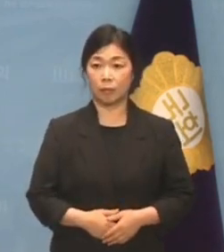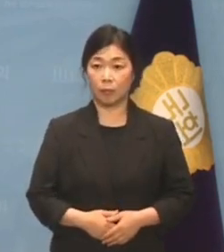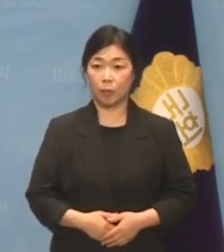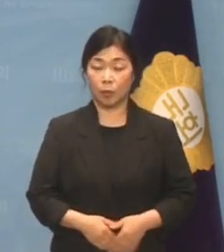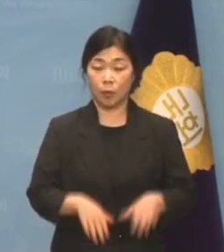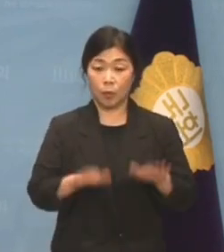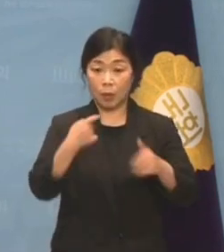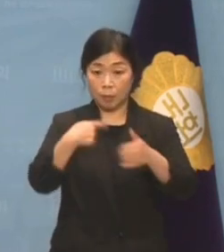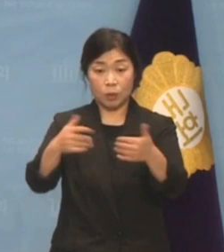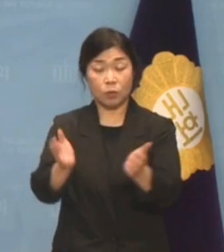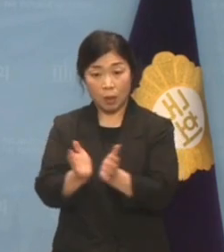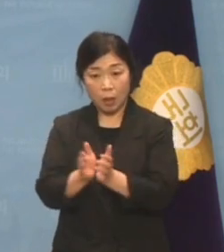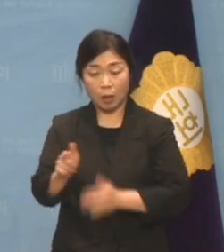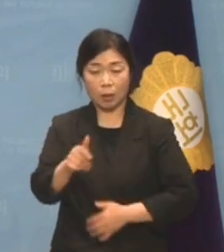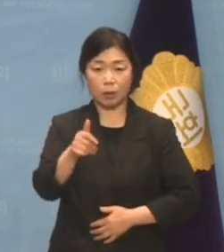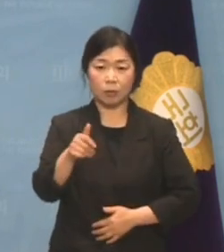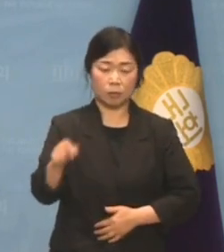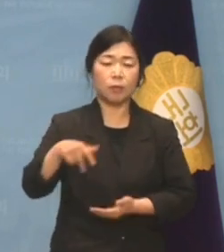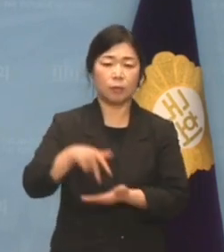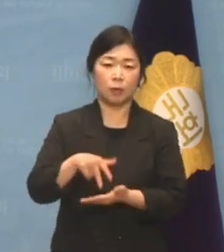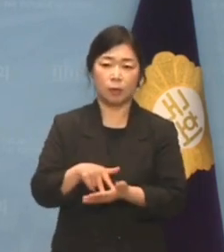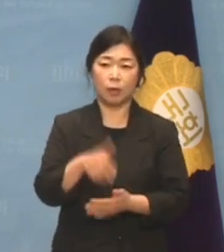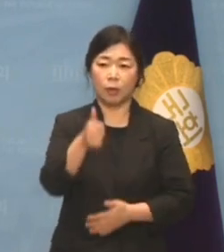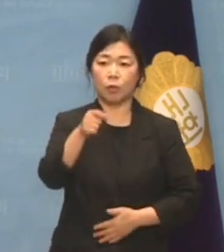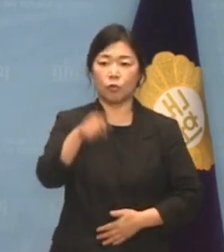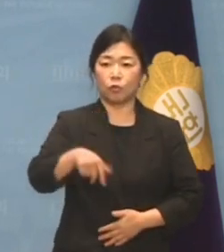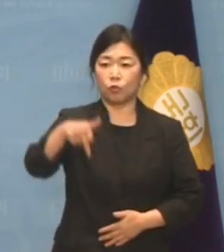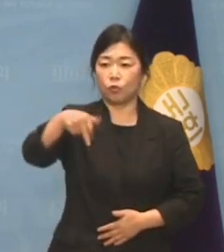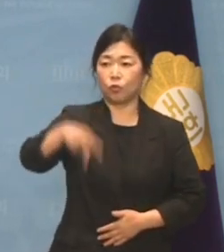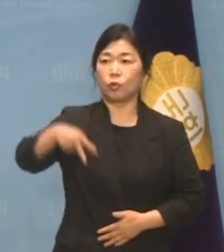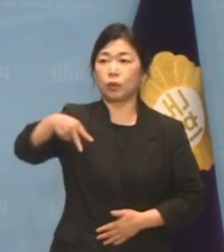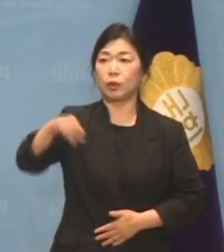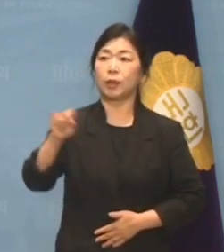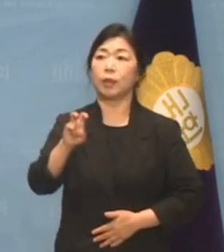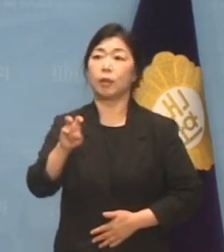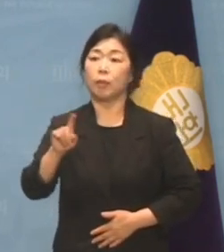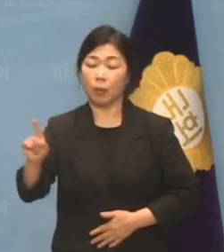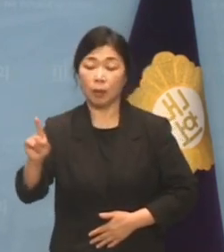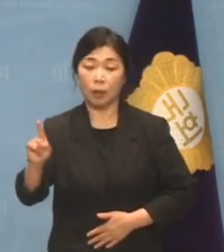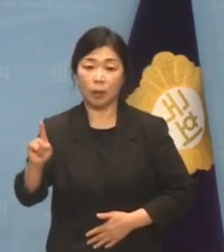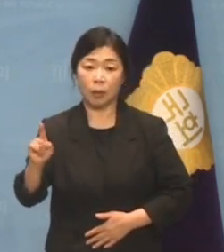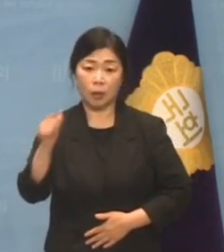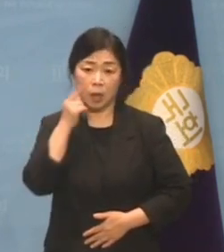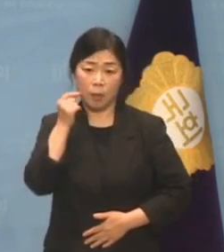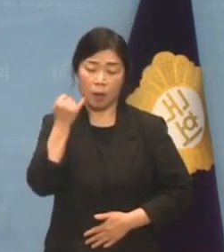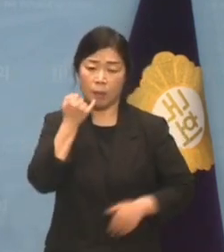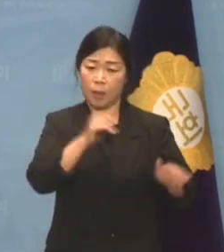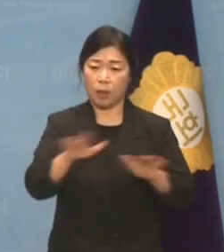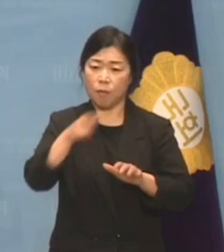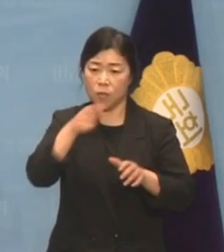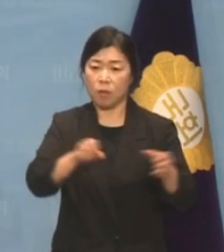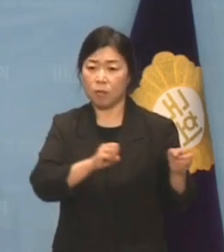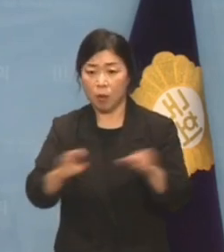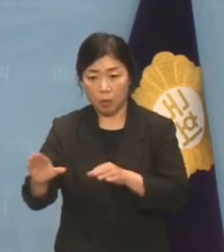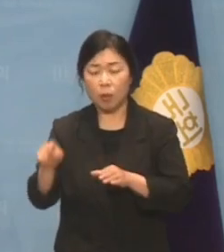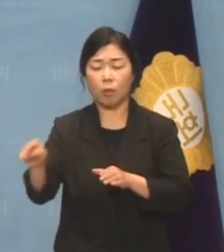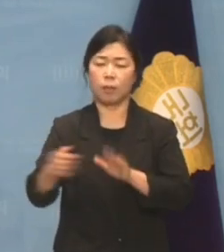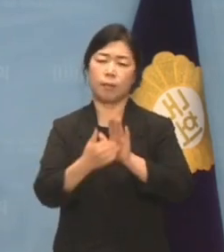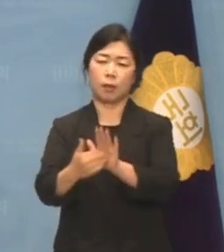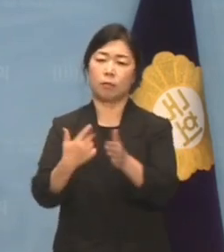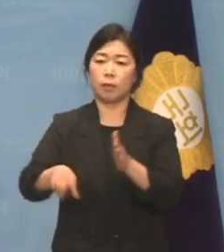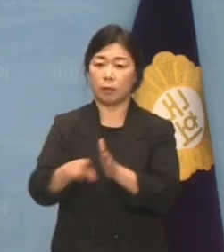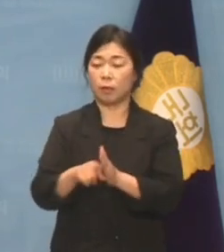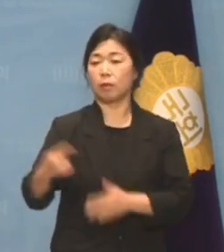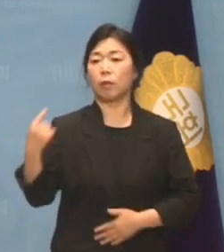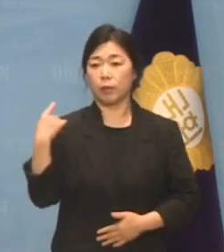오늘 더불어민주당 후쿠시마 원전 오염수 해양 투기 저지 대책위원회에서 어제 있었던